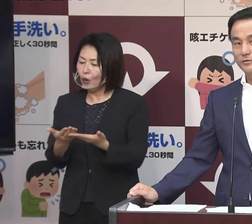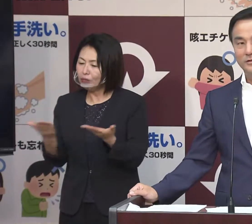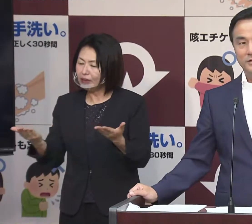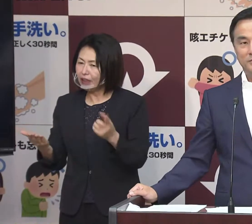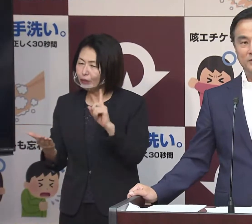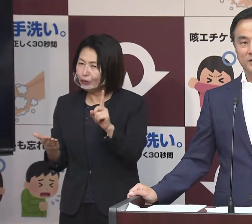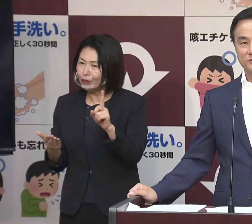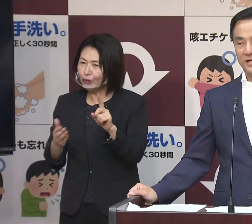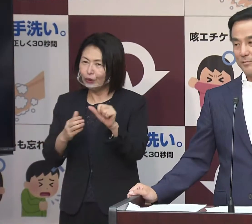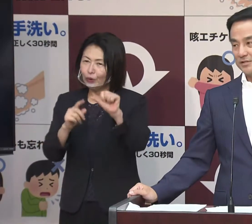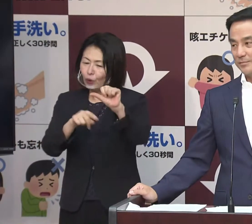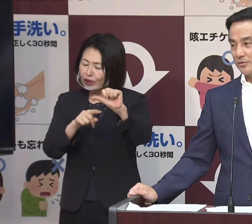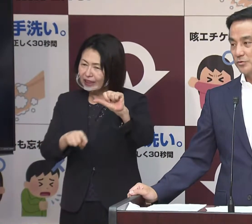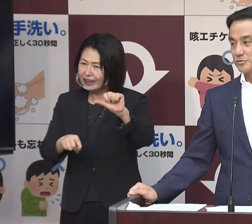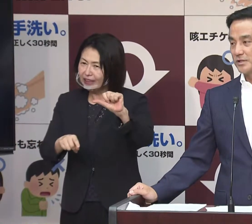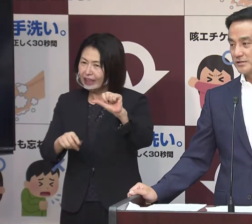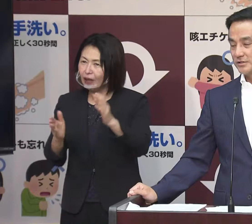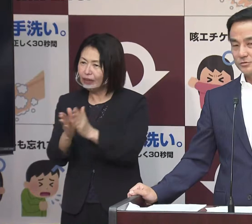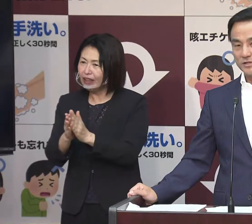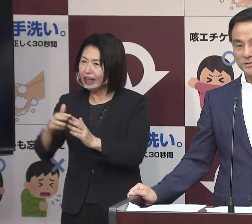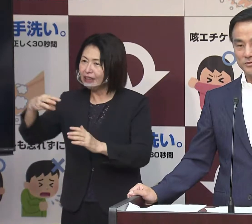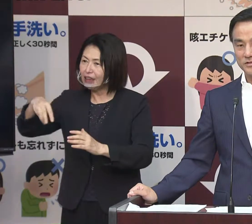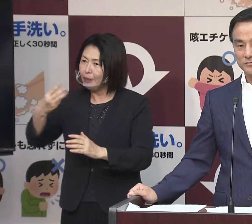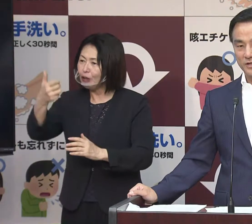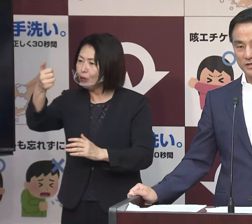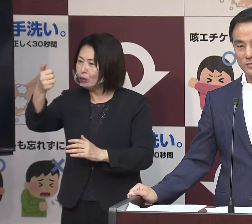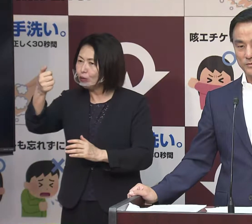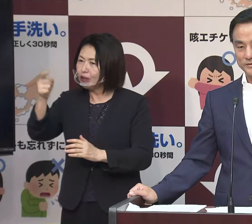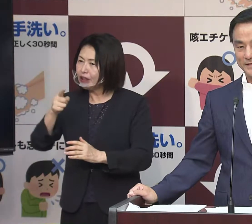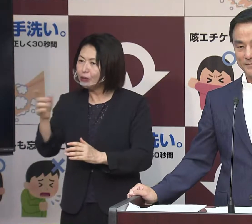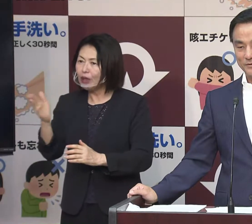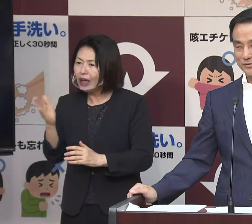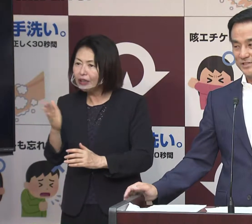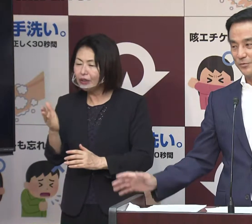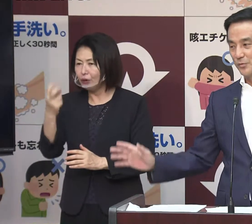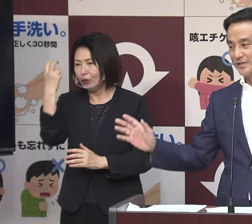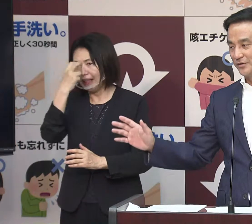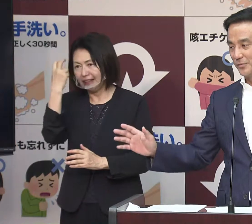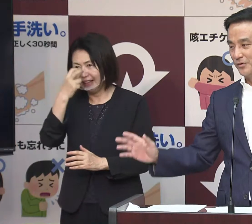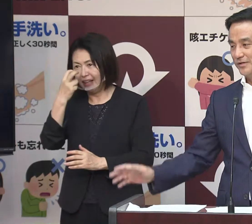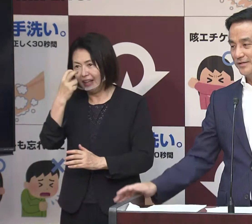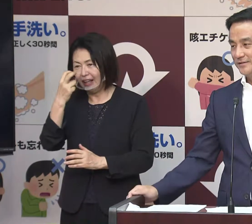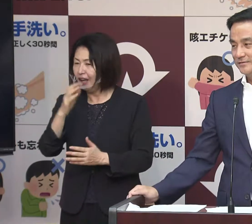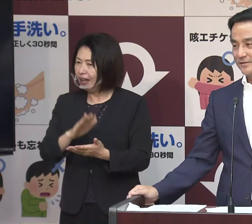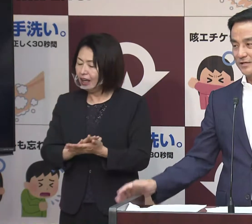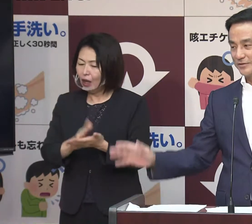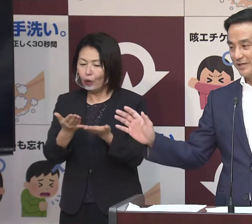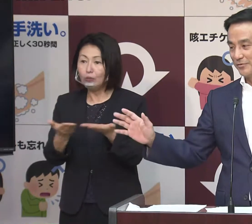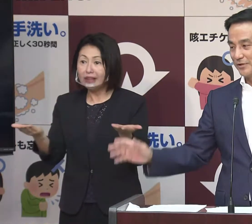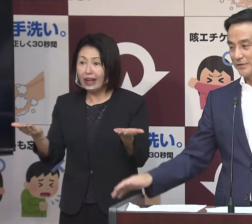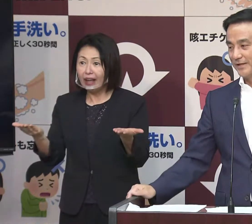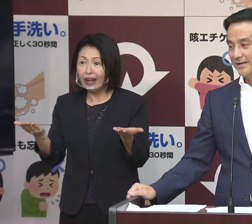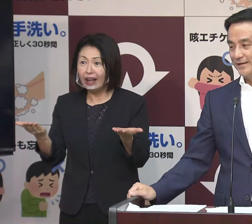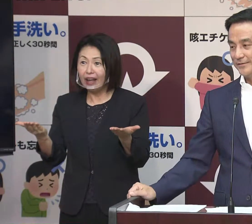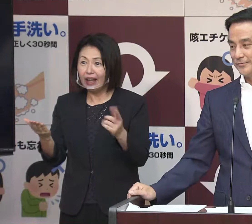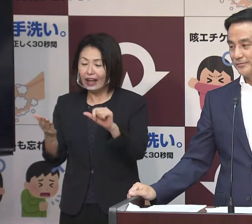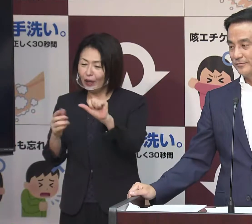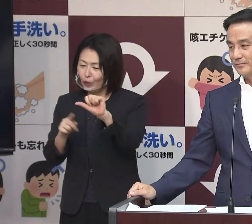ると70だから350とかですね、そういった規模になるのかなと思いますが、その1店舗5名っていうのも感覚的なものな